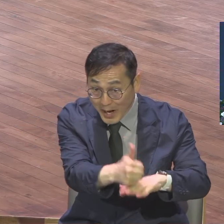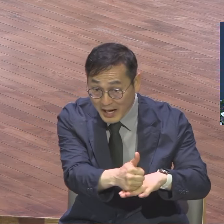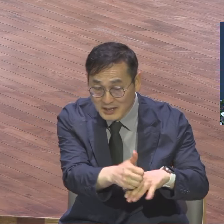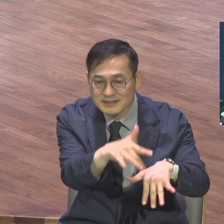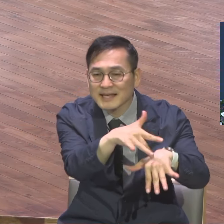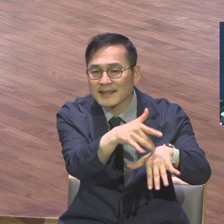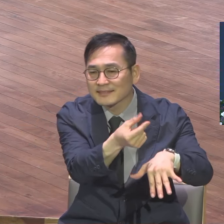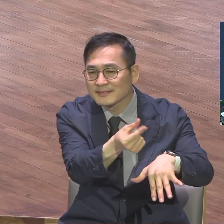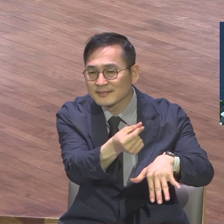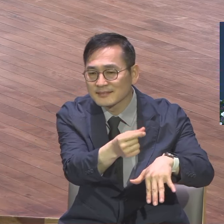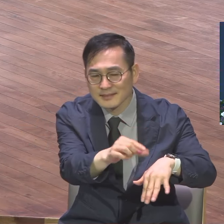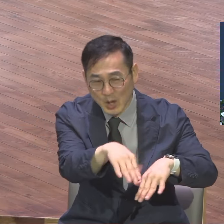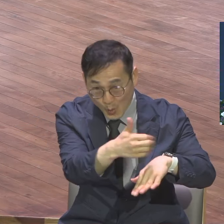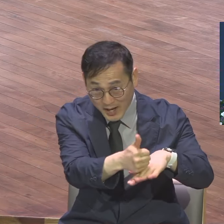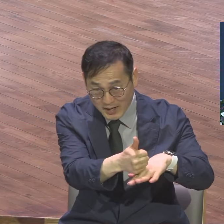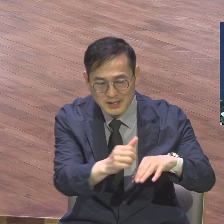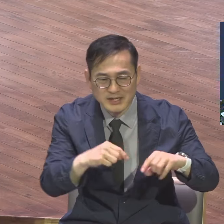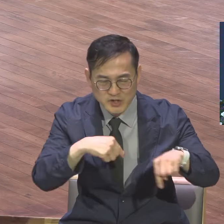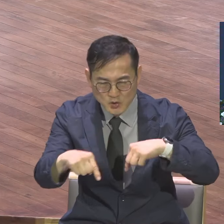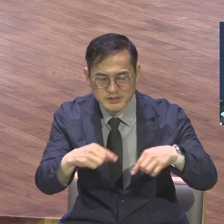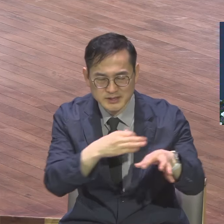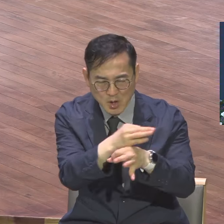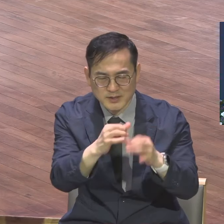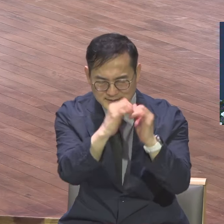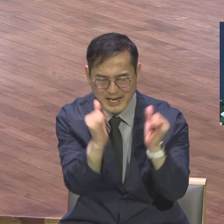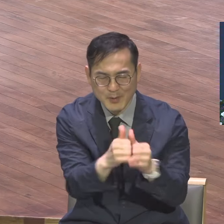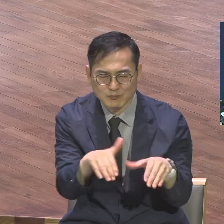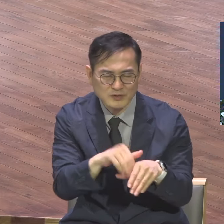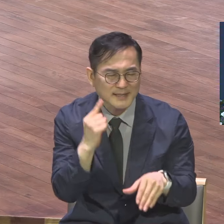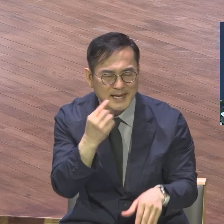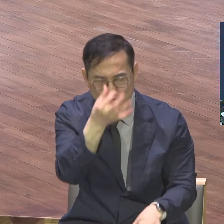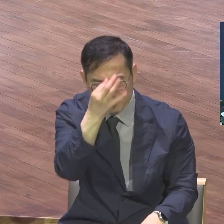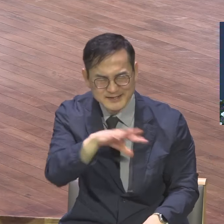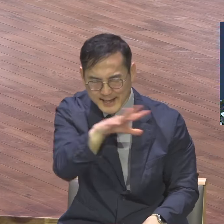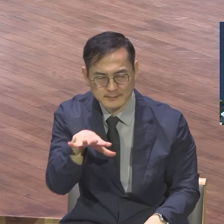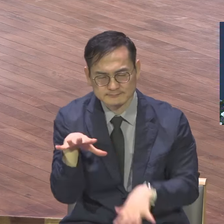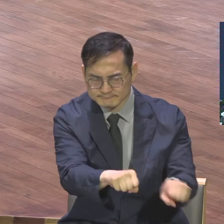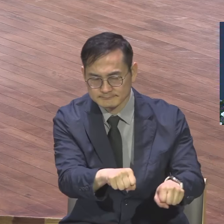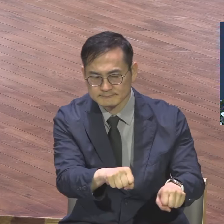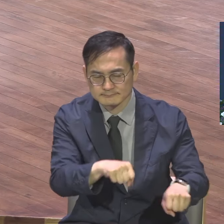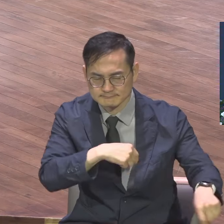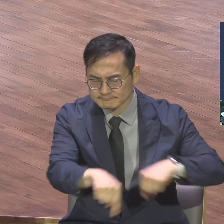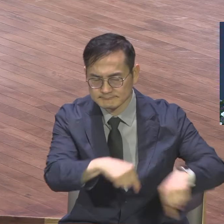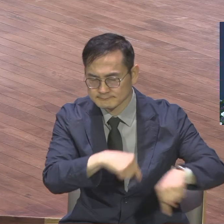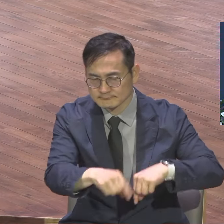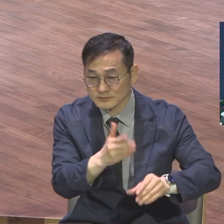왕은 마귀입니다. 그래서 정치, 경제, 사회, 문화, 예술을 다 잡고 있어요.